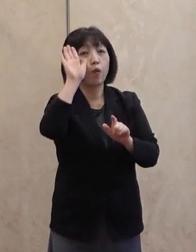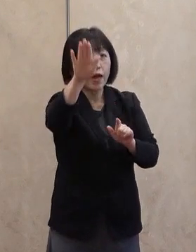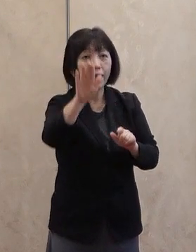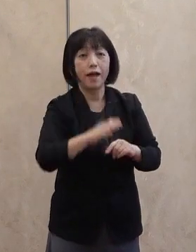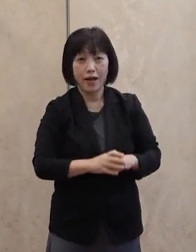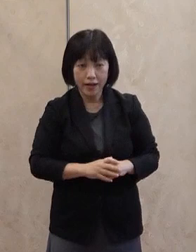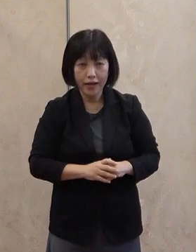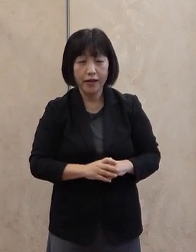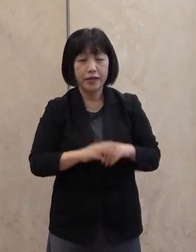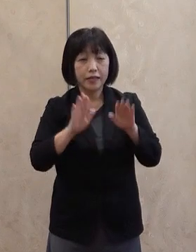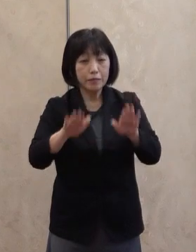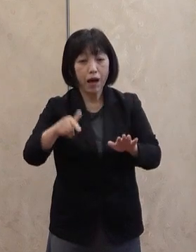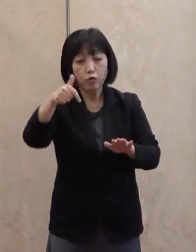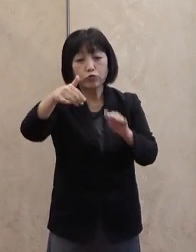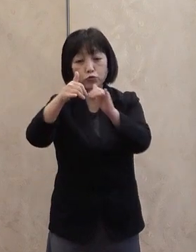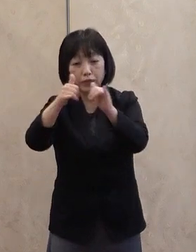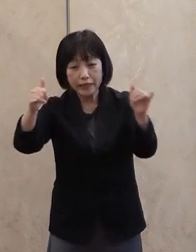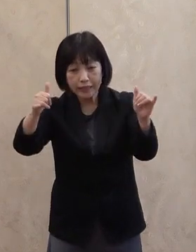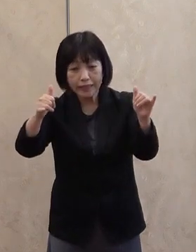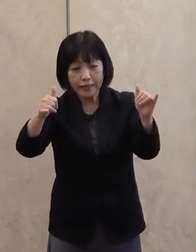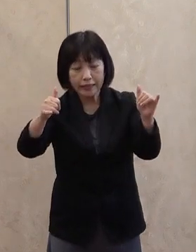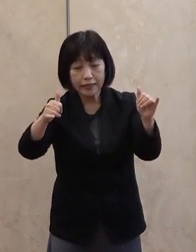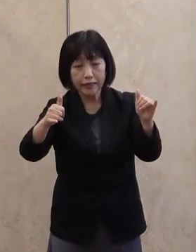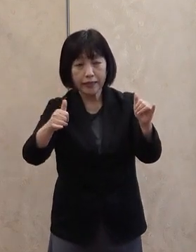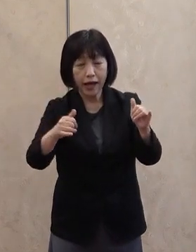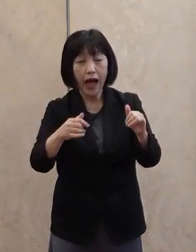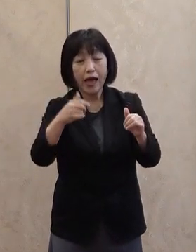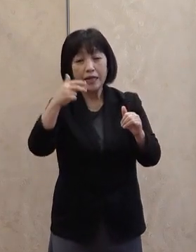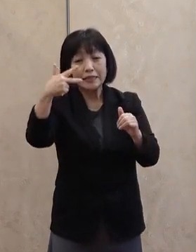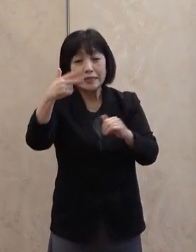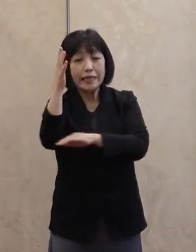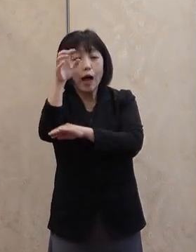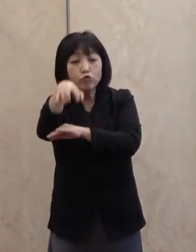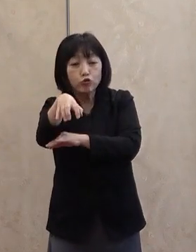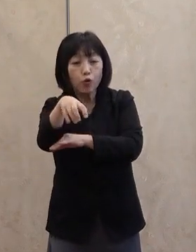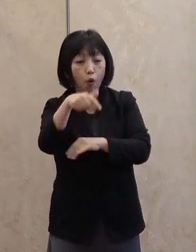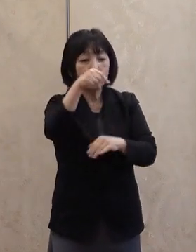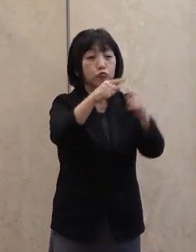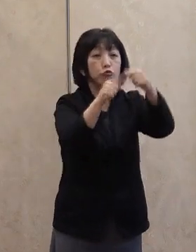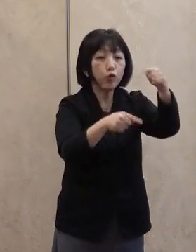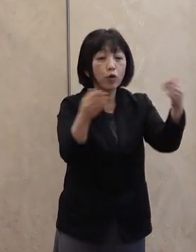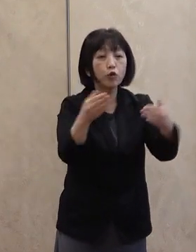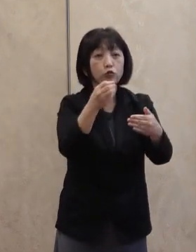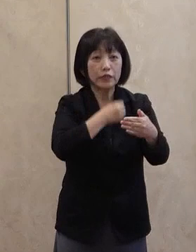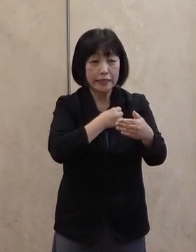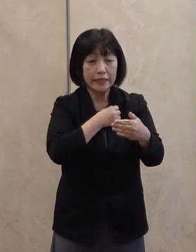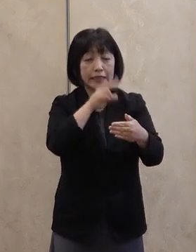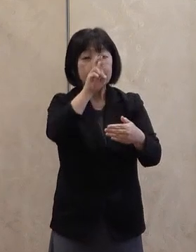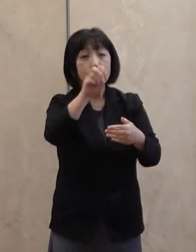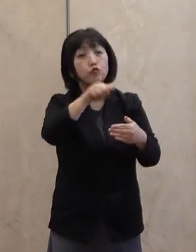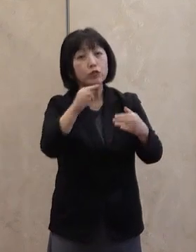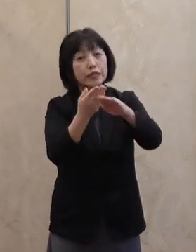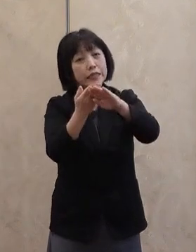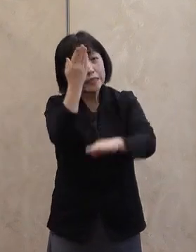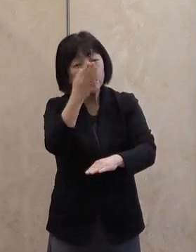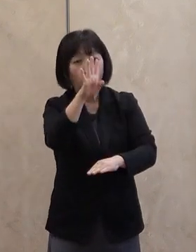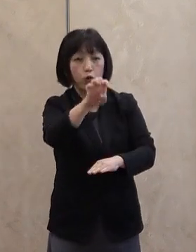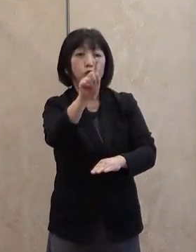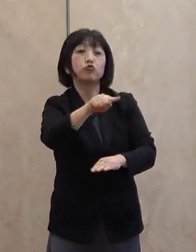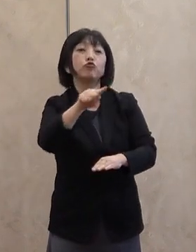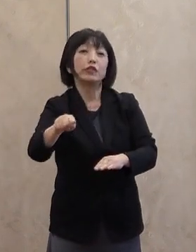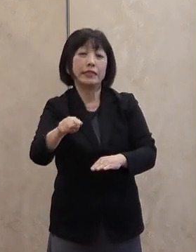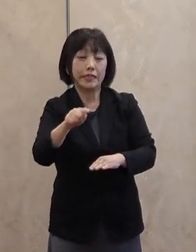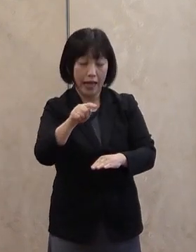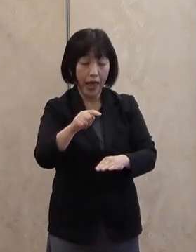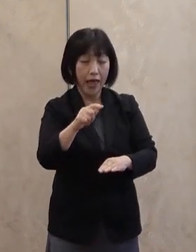今府民市民で、府民じゃん、府役、市役所 府庁の職員20、20の40名で、今やってますので